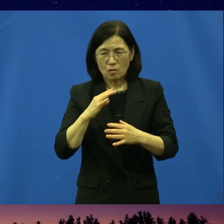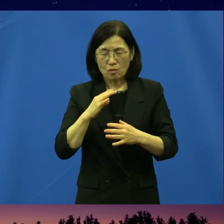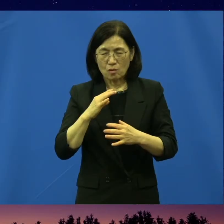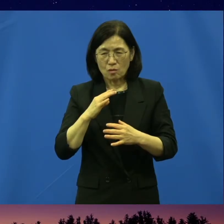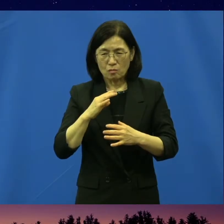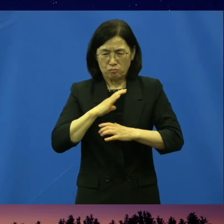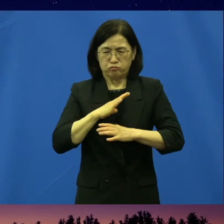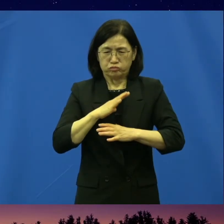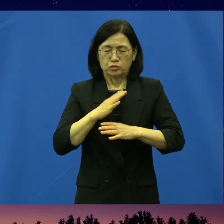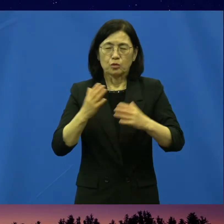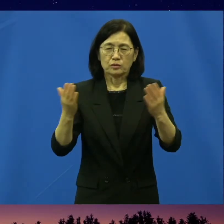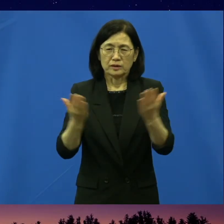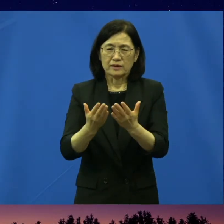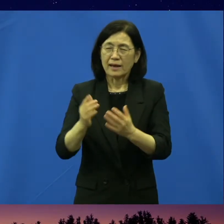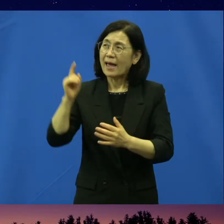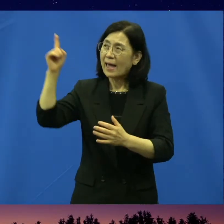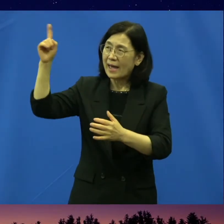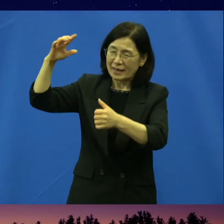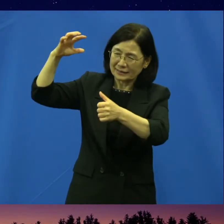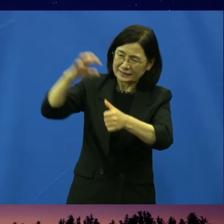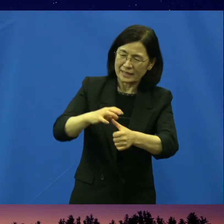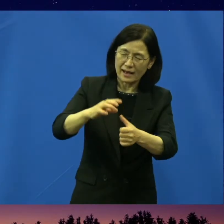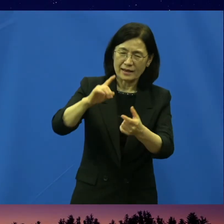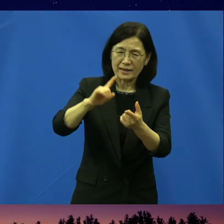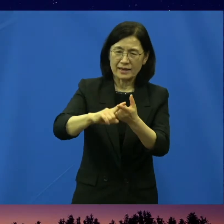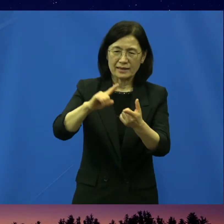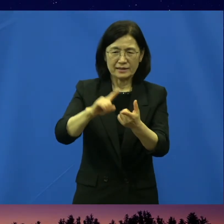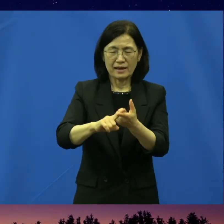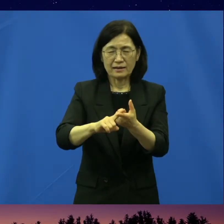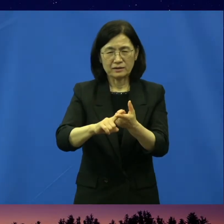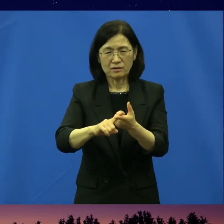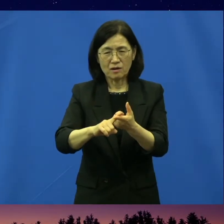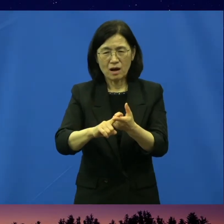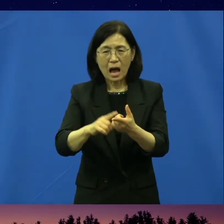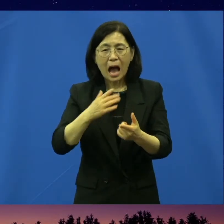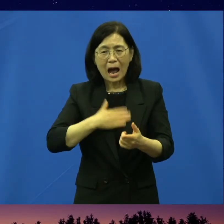닥칠 것인지 아닌지 알 수 없지만 두려움을 가지고 사는 거죠.